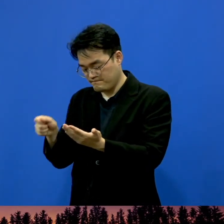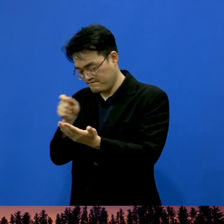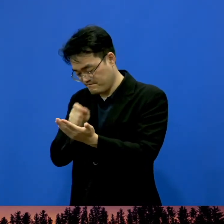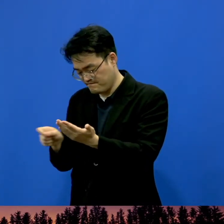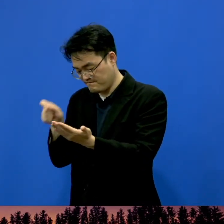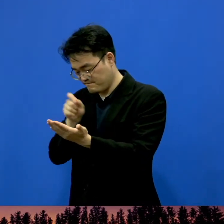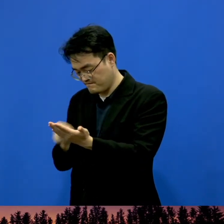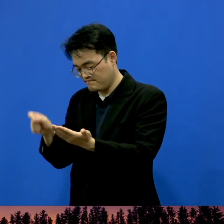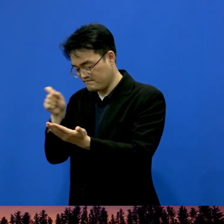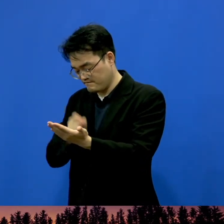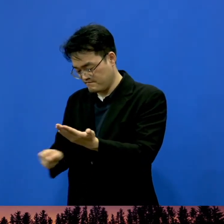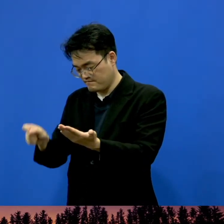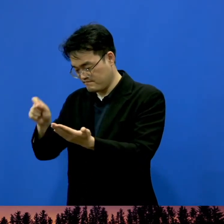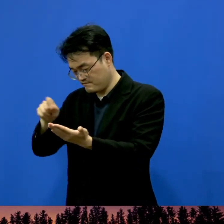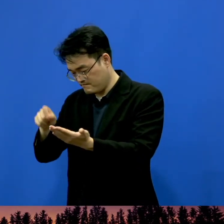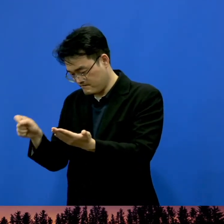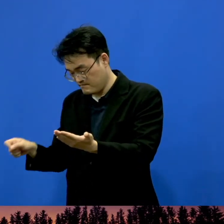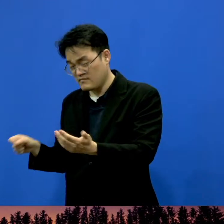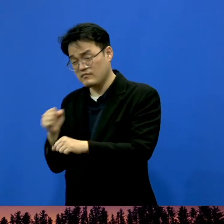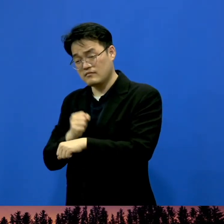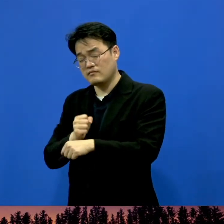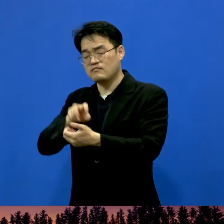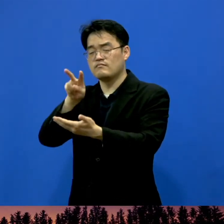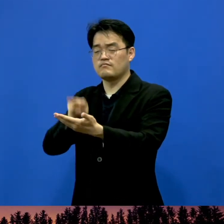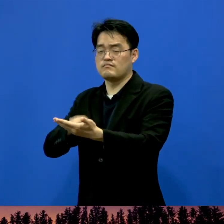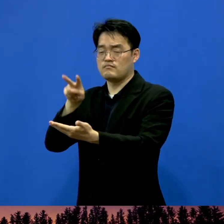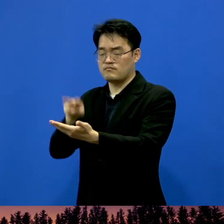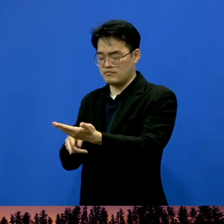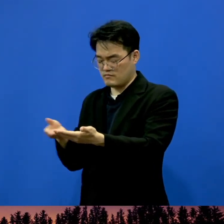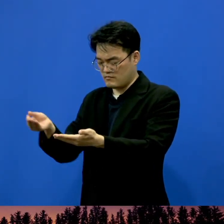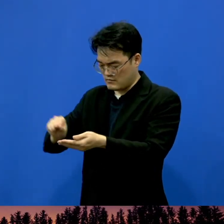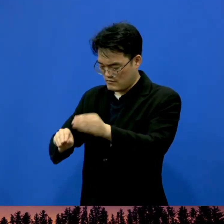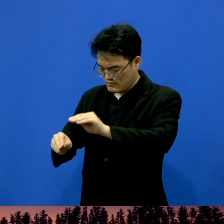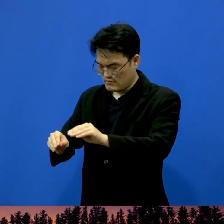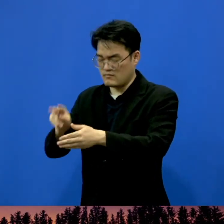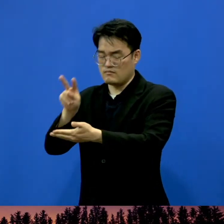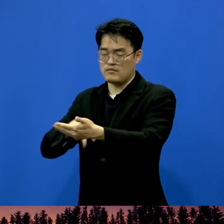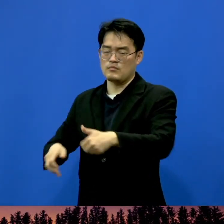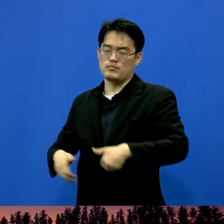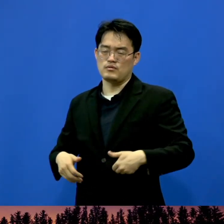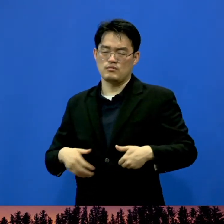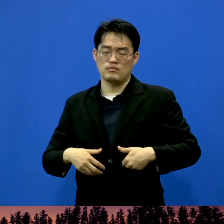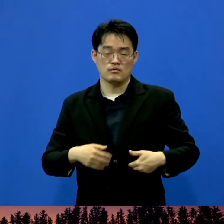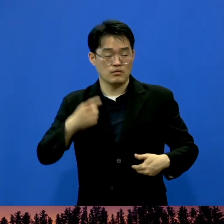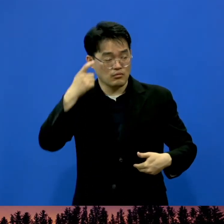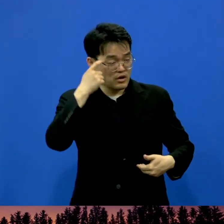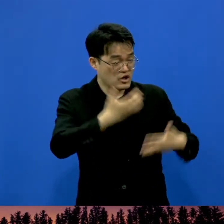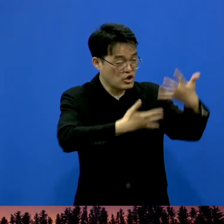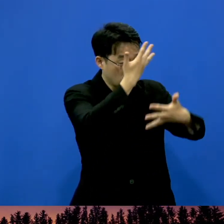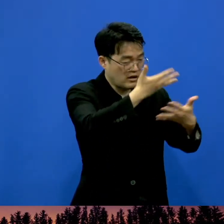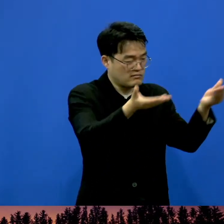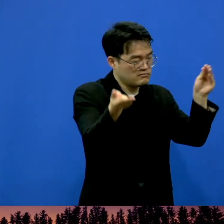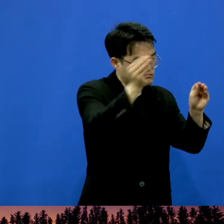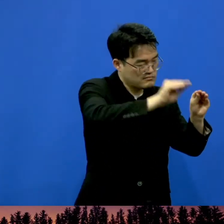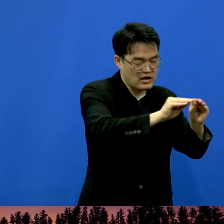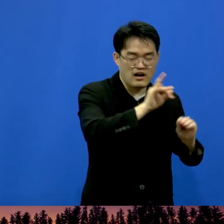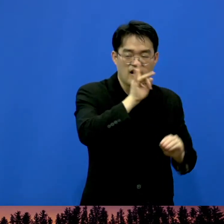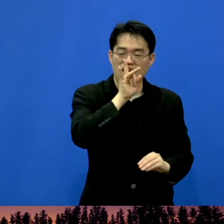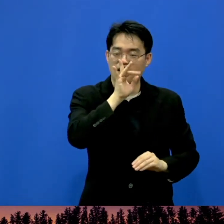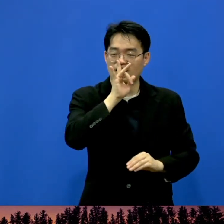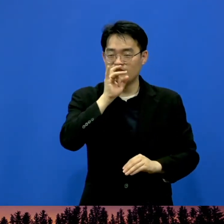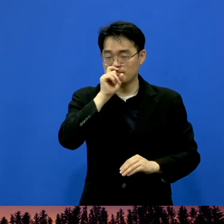그게 이렇게 메모도 하면서 이렇게 해야 돼요. 또 적기도 하고 이래야 돼요. 영상은 안 적어지죠.